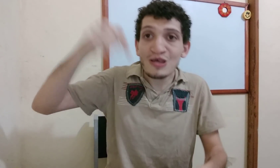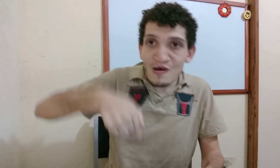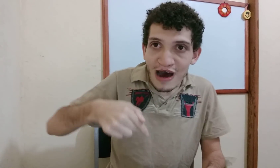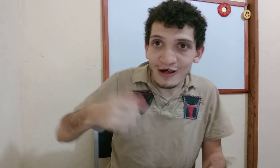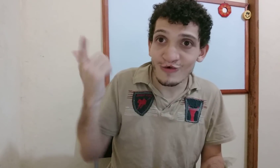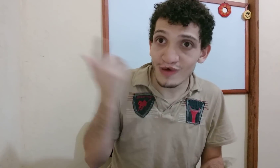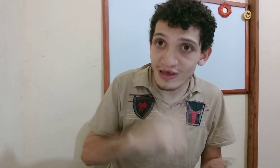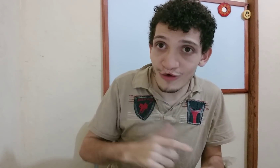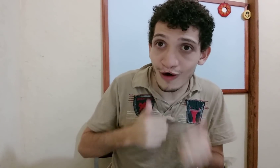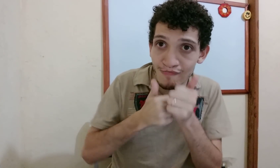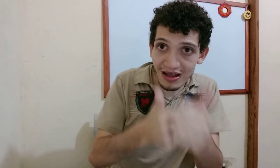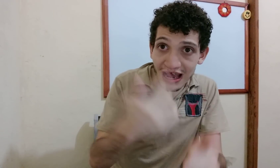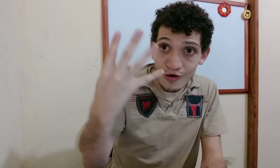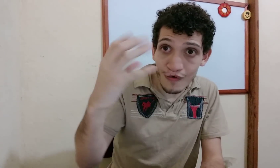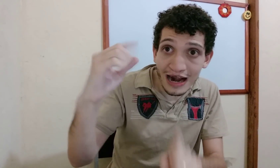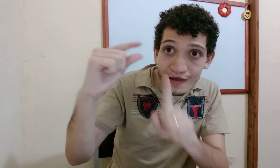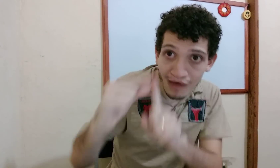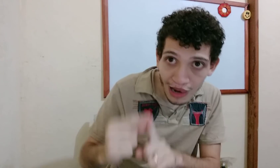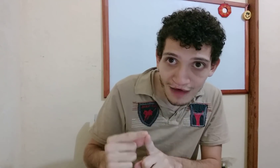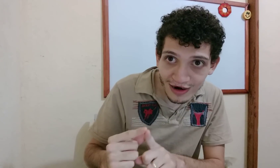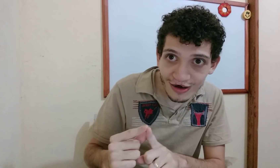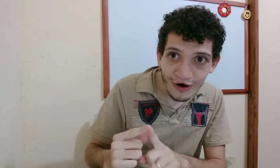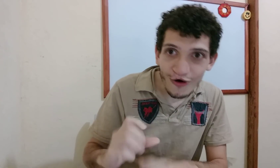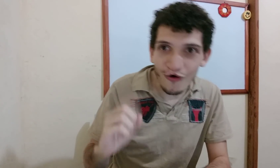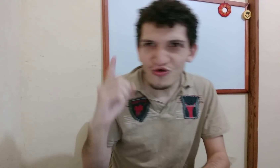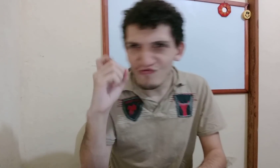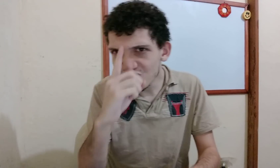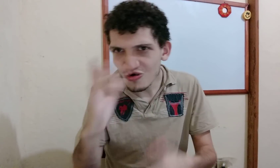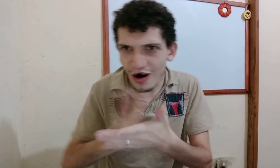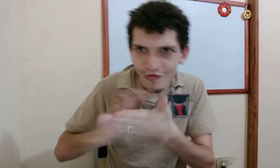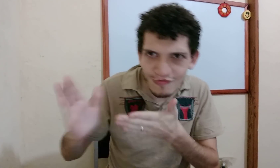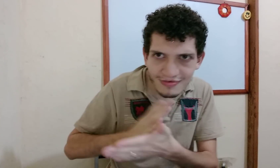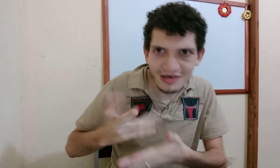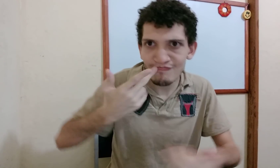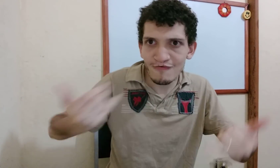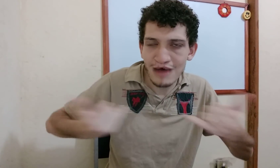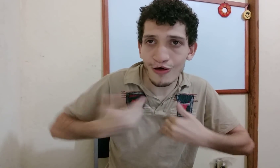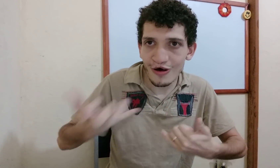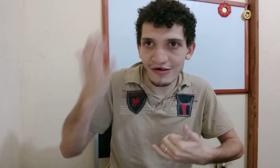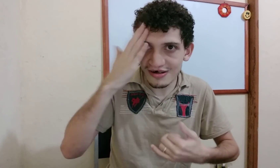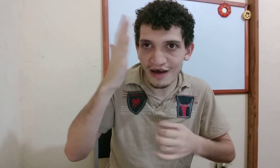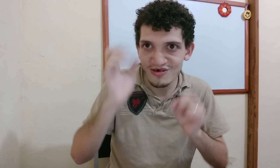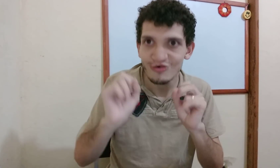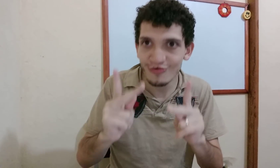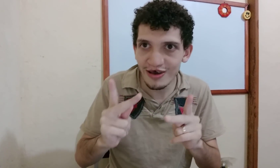que baixo. Você conseguiu acompanhar as 40 palavras? Ou isso, algumas? Me fala, eu quero saber, ok?